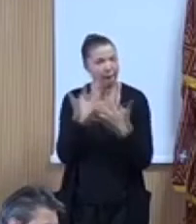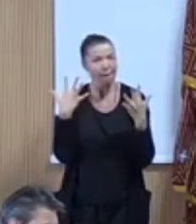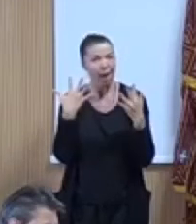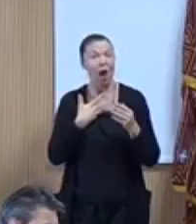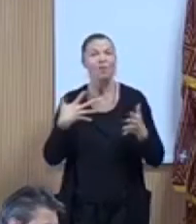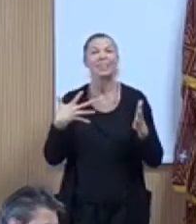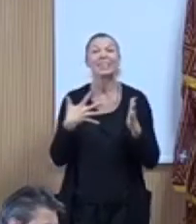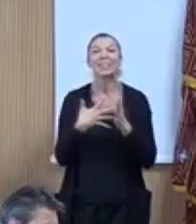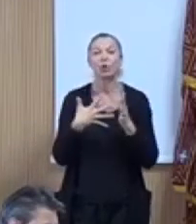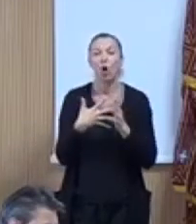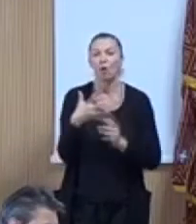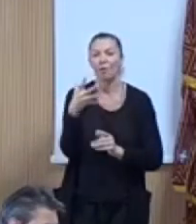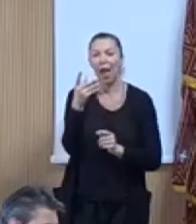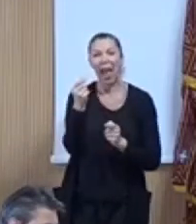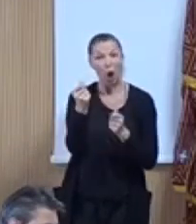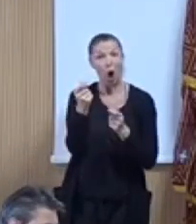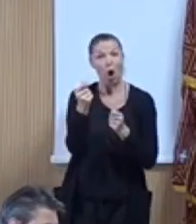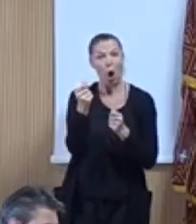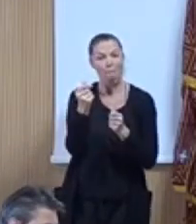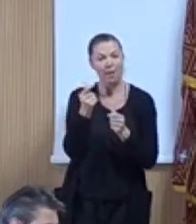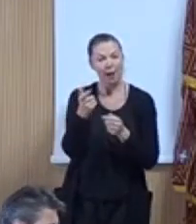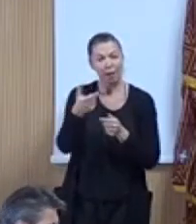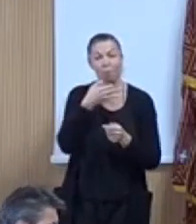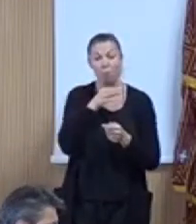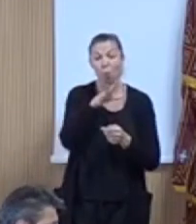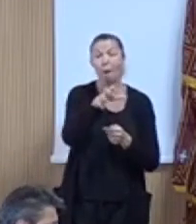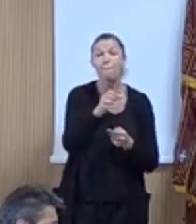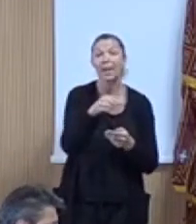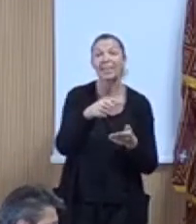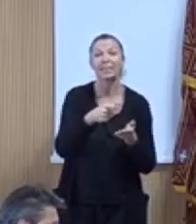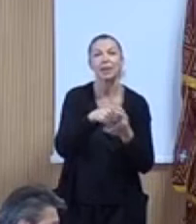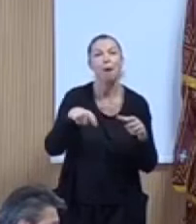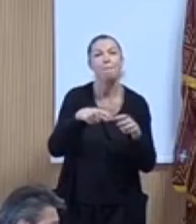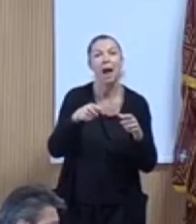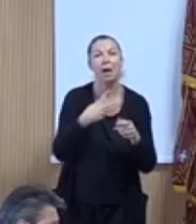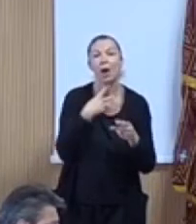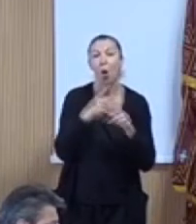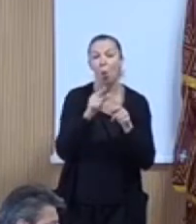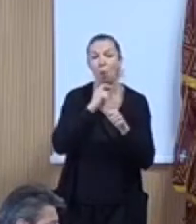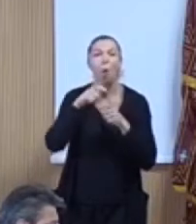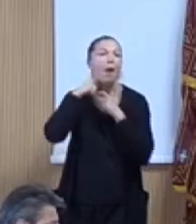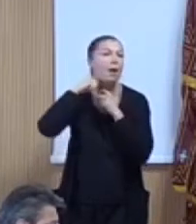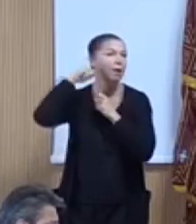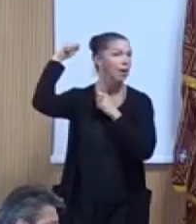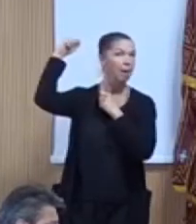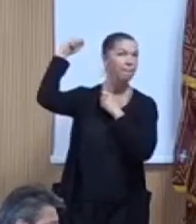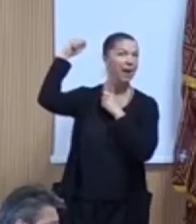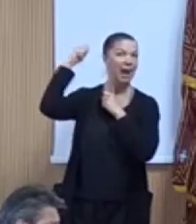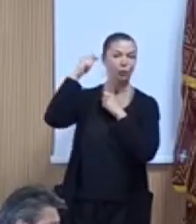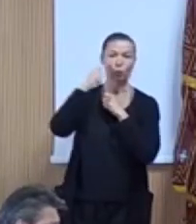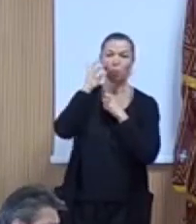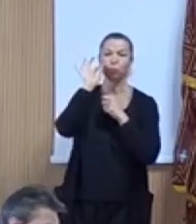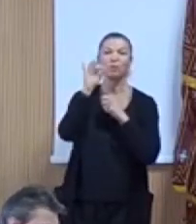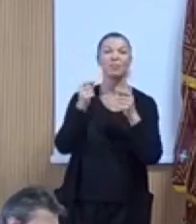di accedere al credito essere come si dice impiccati dal punto di vista economico ti mette nelle condizioni di essere